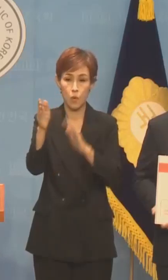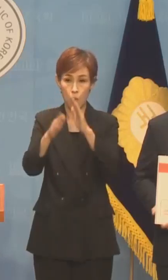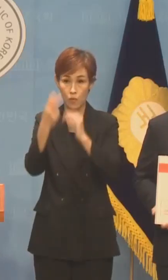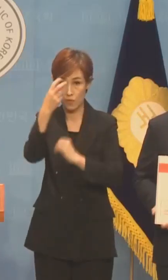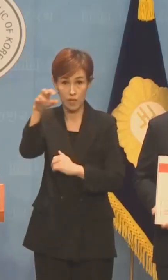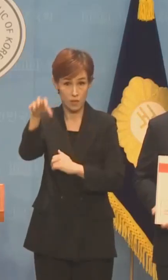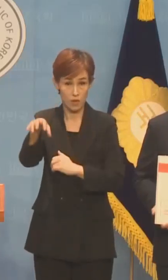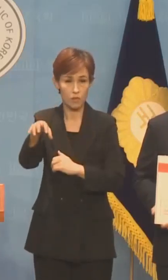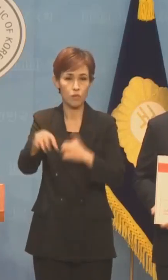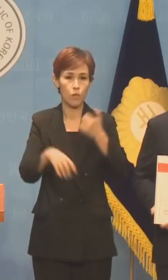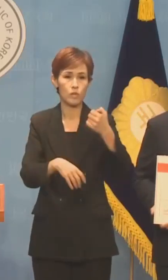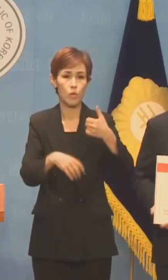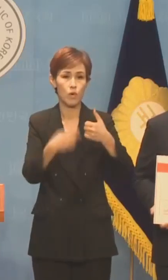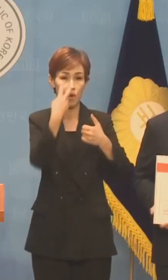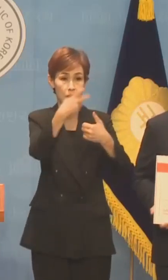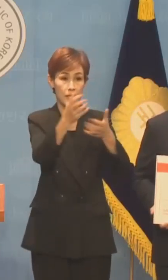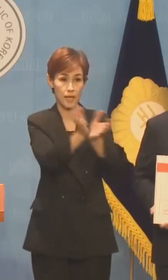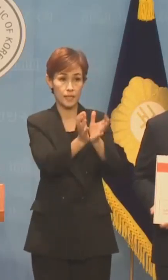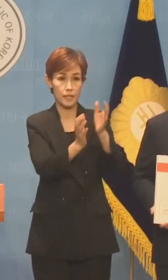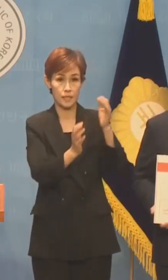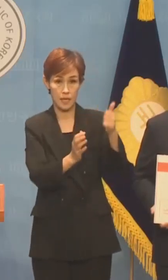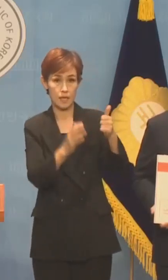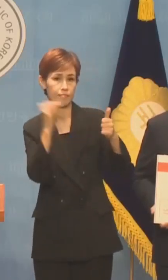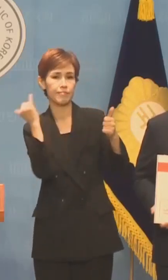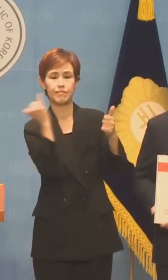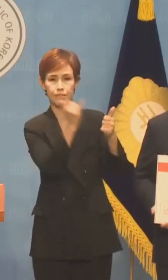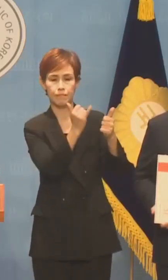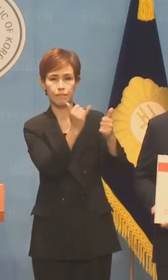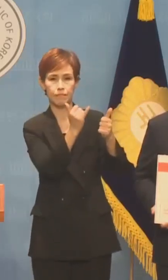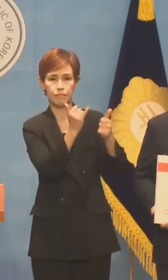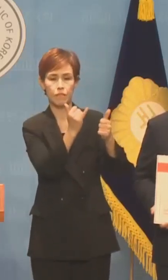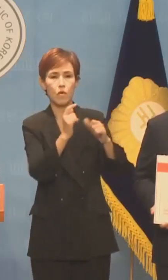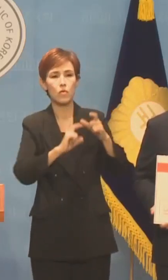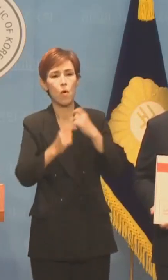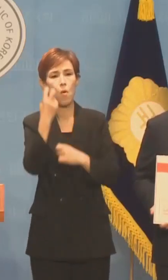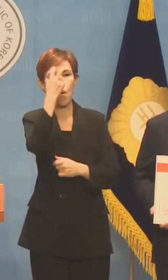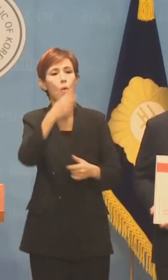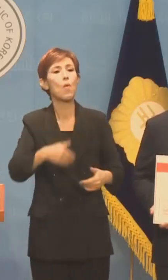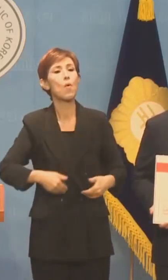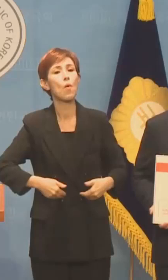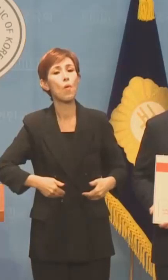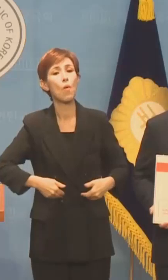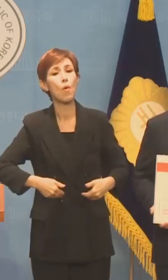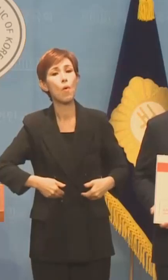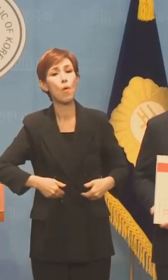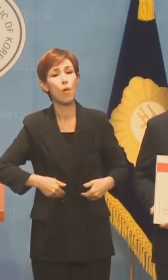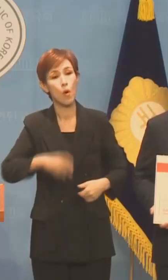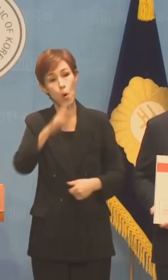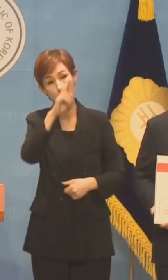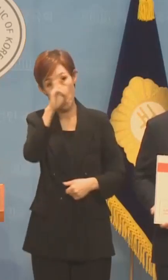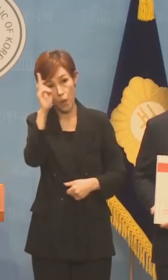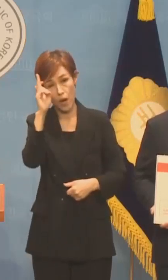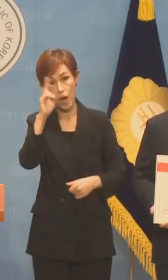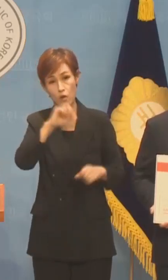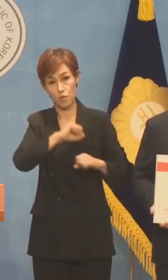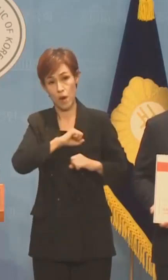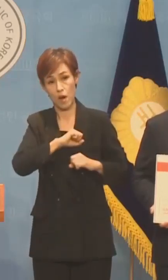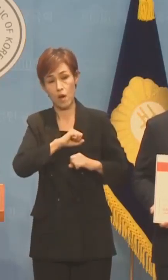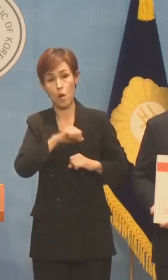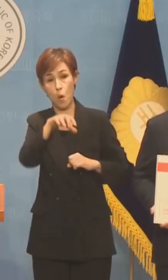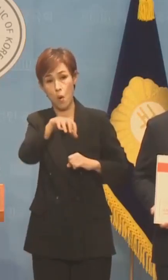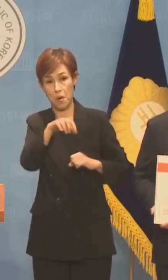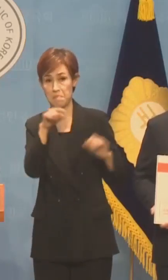55 경비단장에게 연락을 해서 추가로 조사할 것이 있다며 오후에 국방부